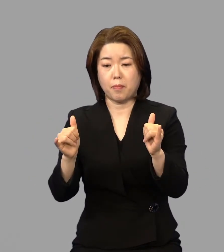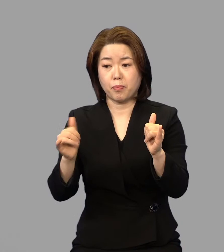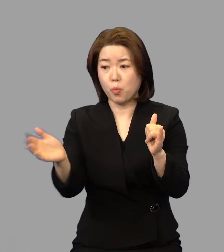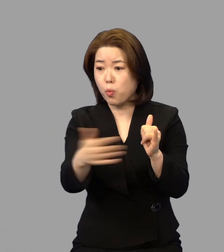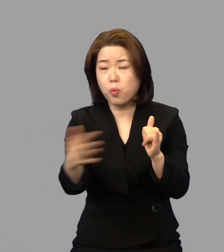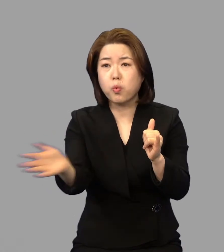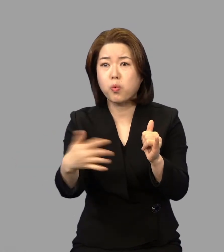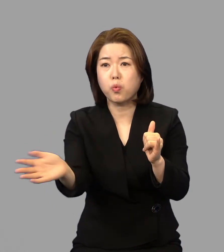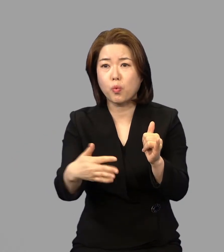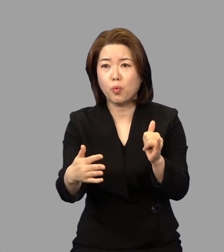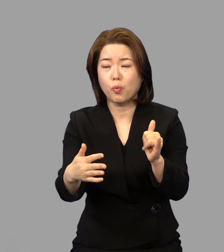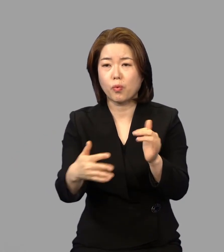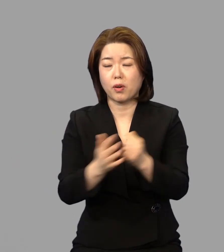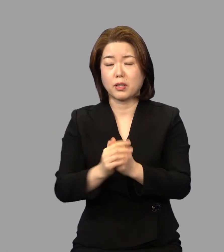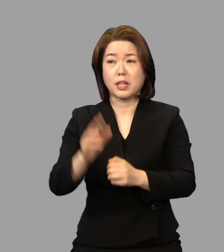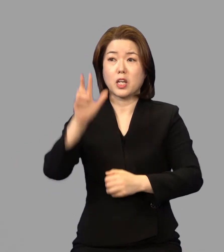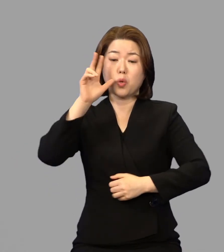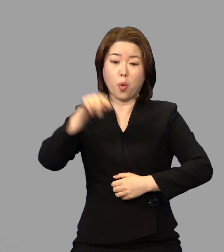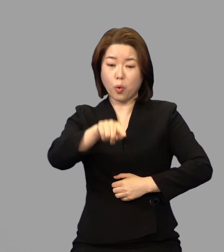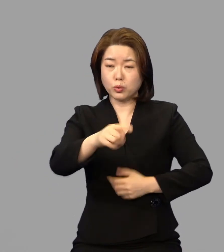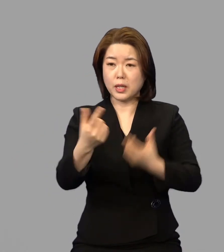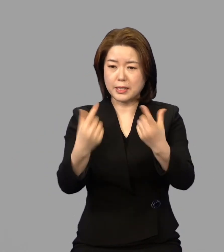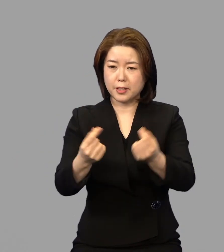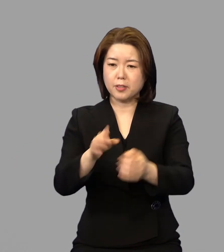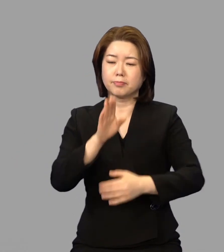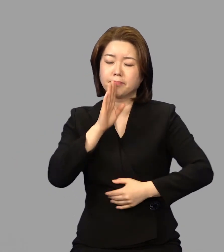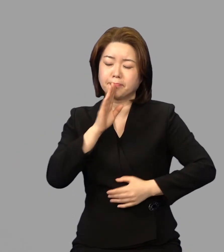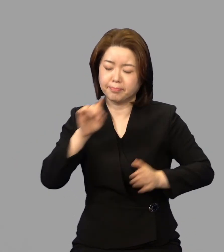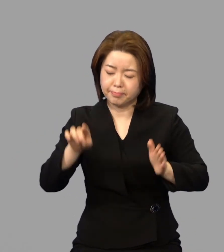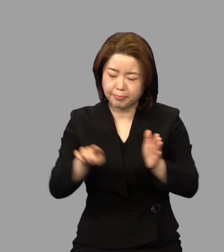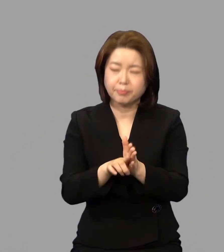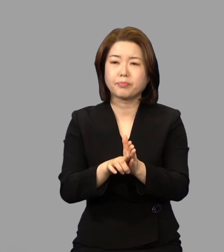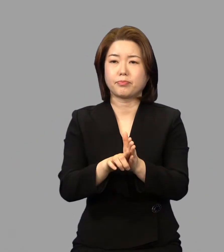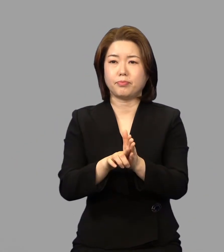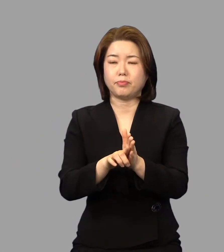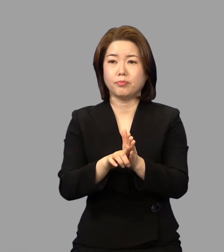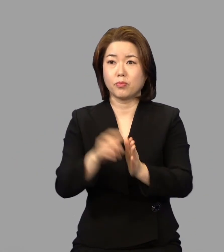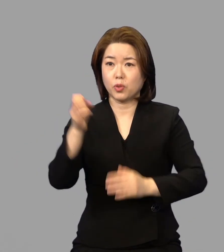없었어요. 여호수아처럼 신실하고 그리고